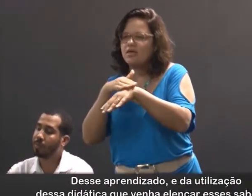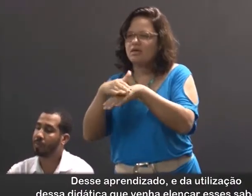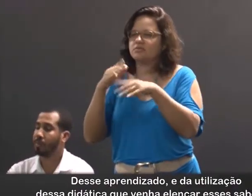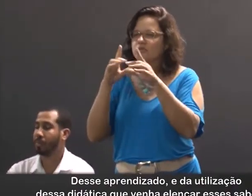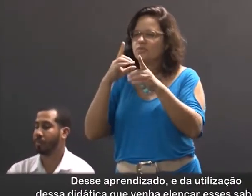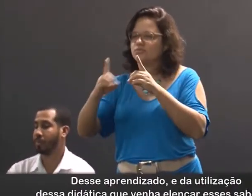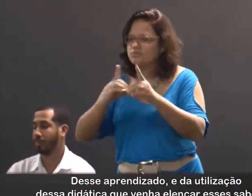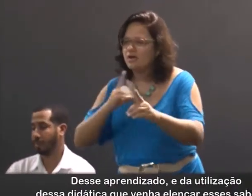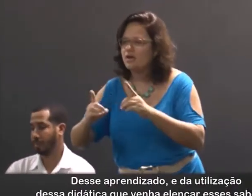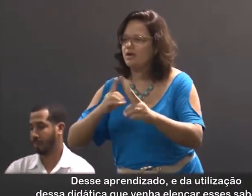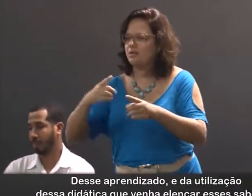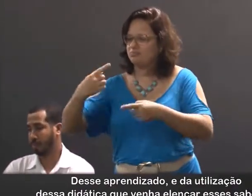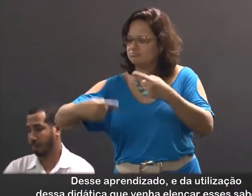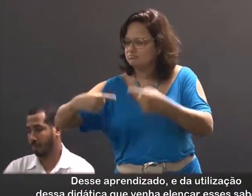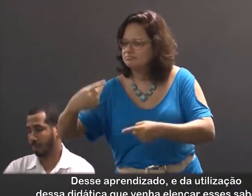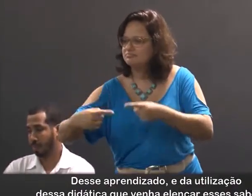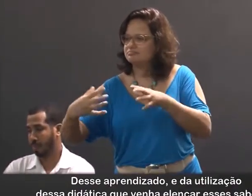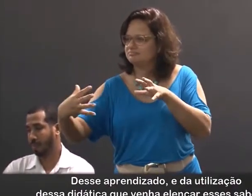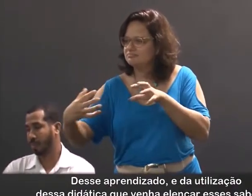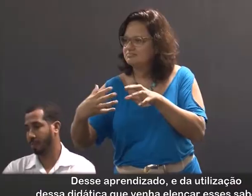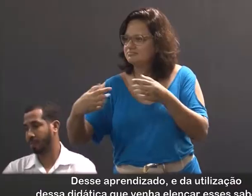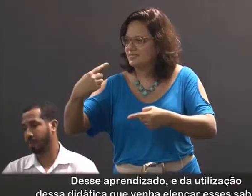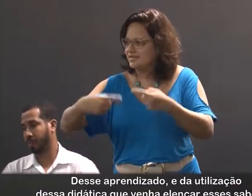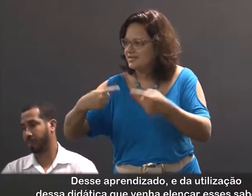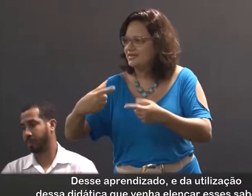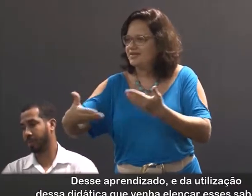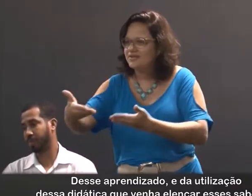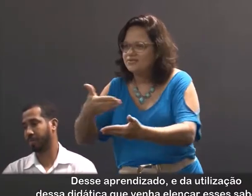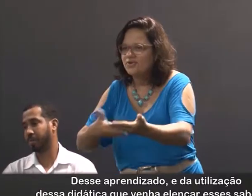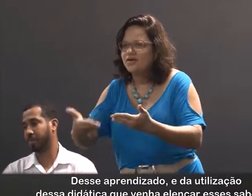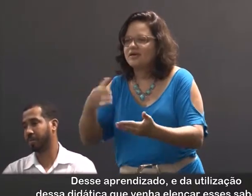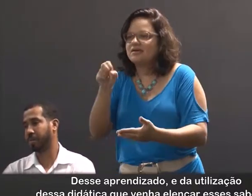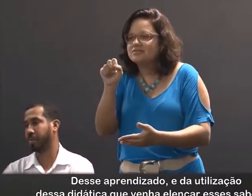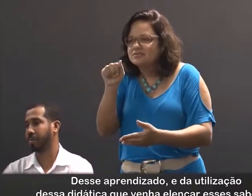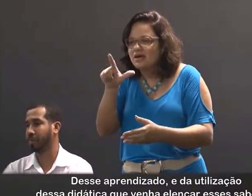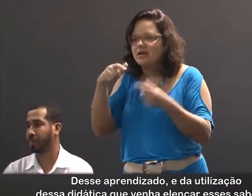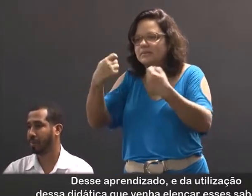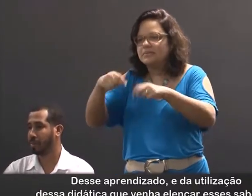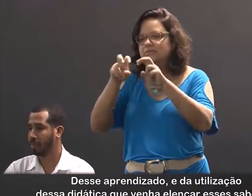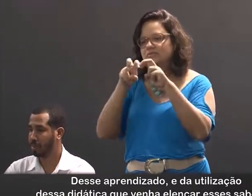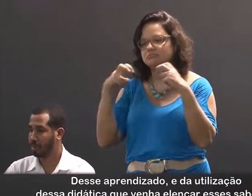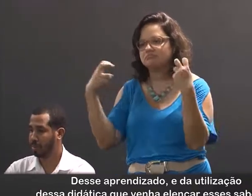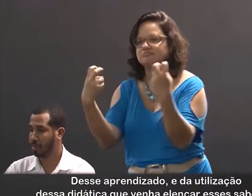desse aprendizado e da utilização dessa didática que venha elencar esses